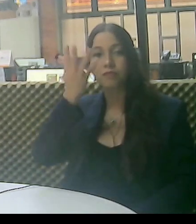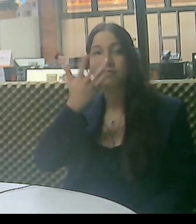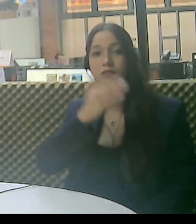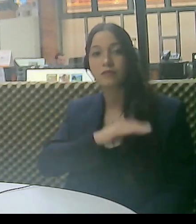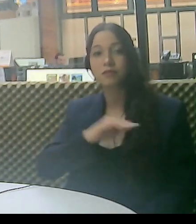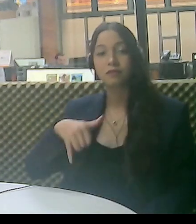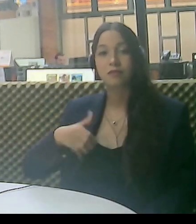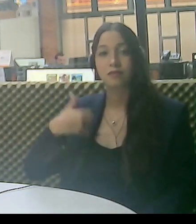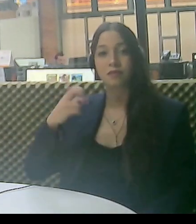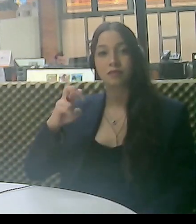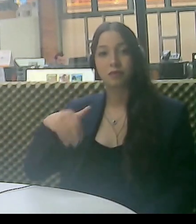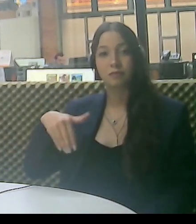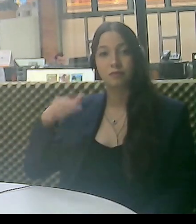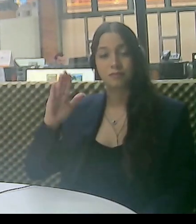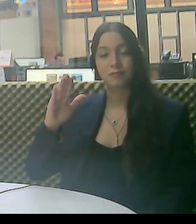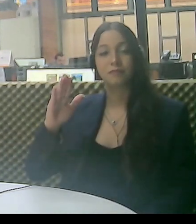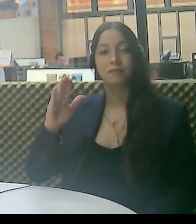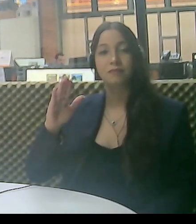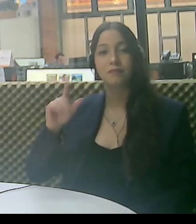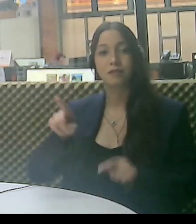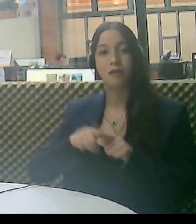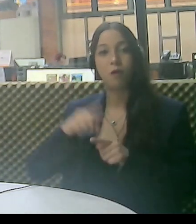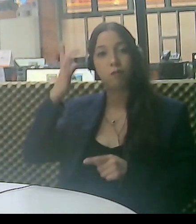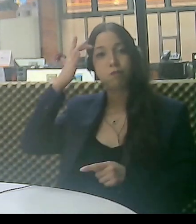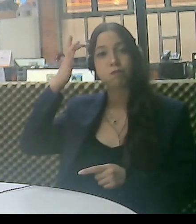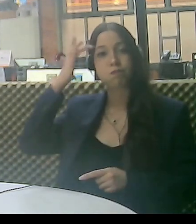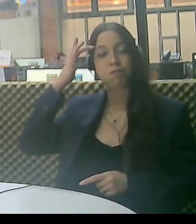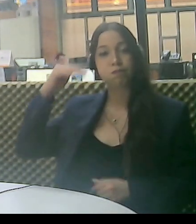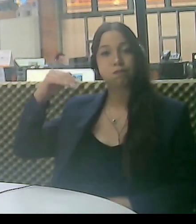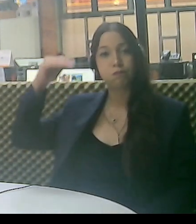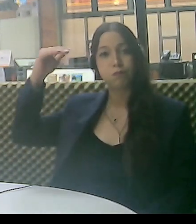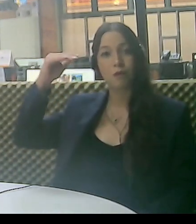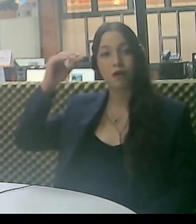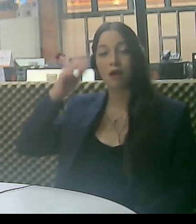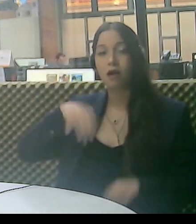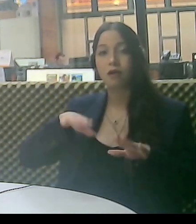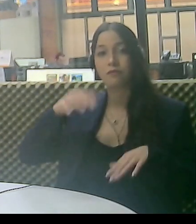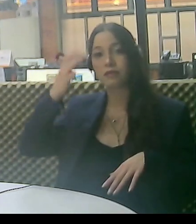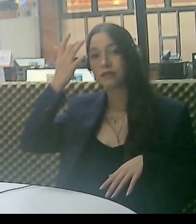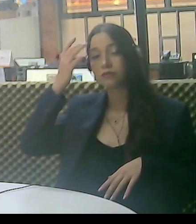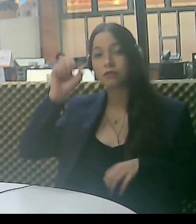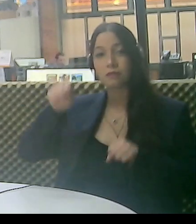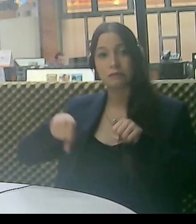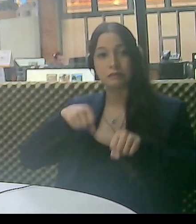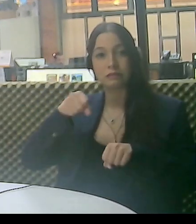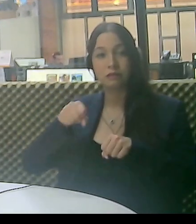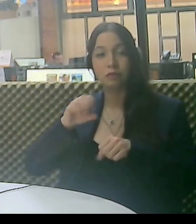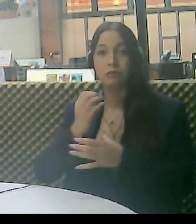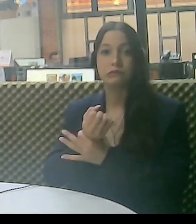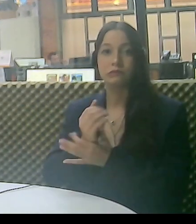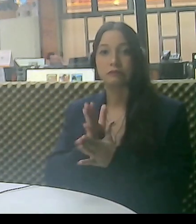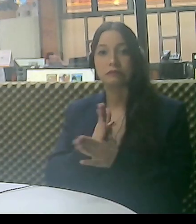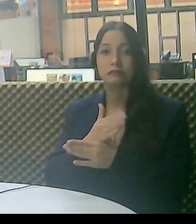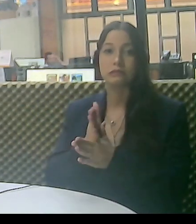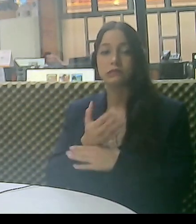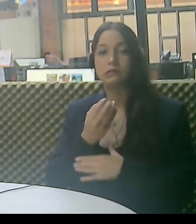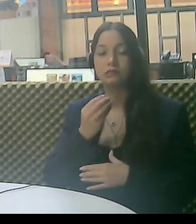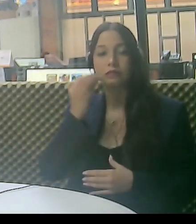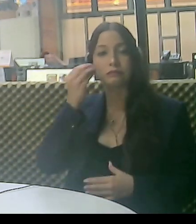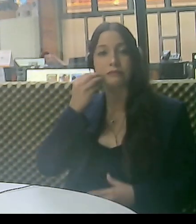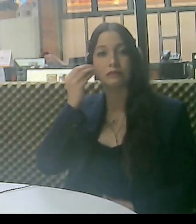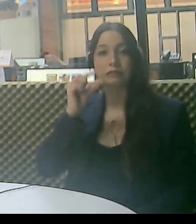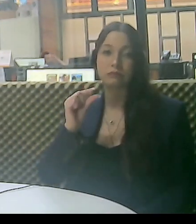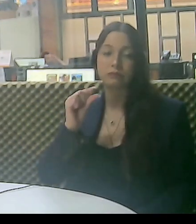partir de 5 anos de idade e a adultos que não sabem andar ou que se sintam inseguros devido à pouca experiência.